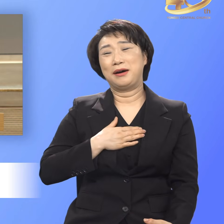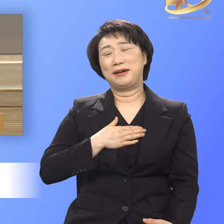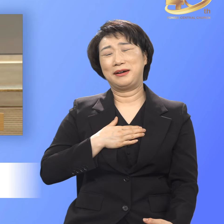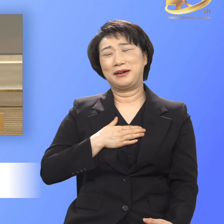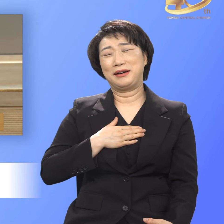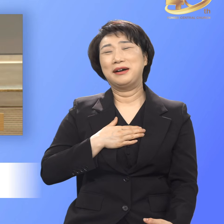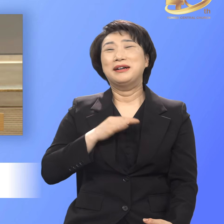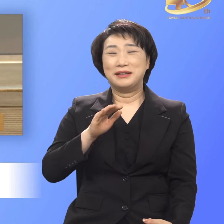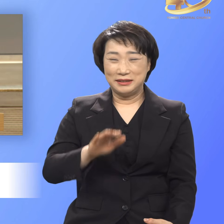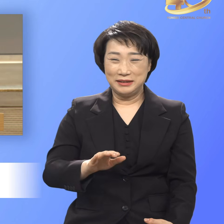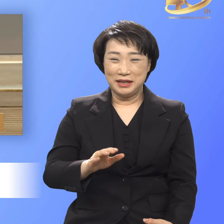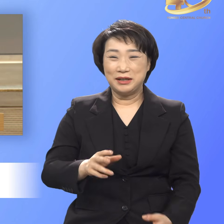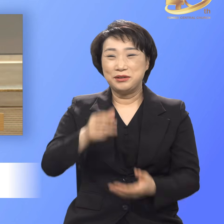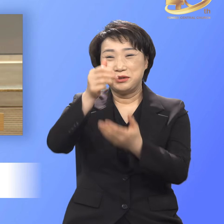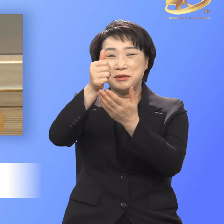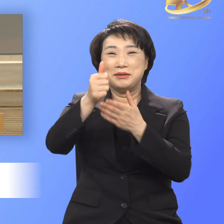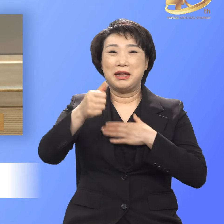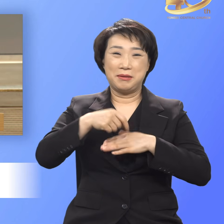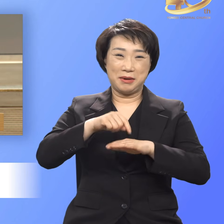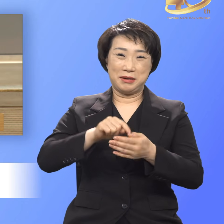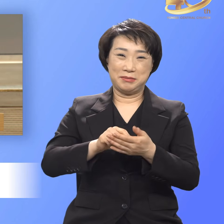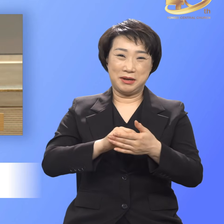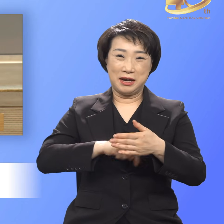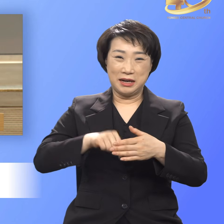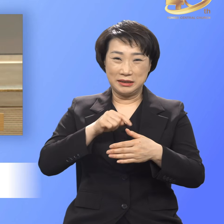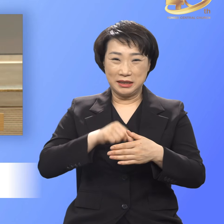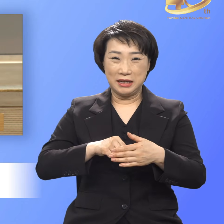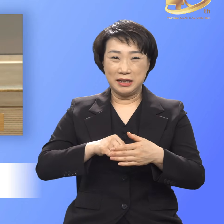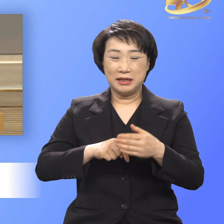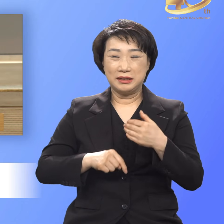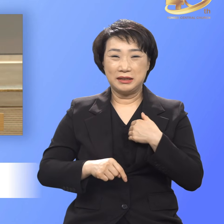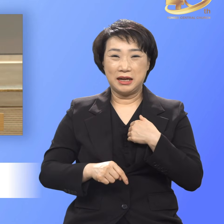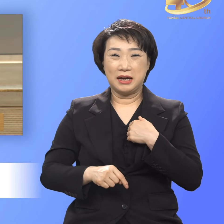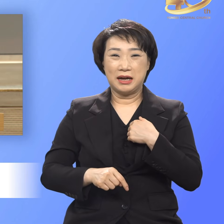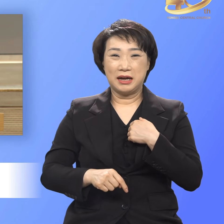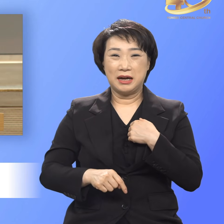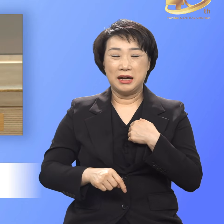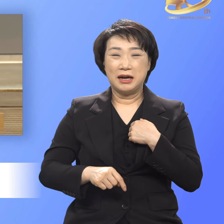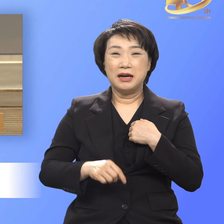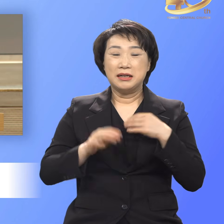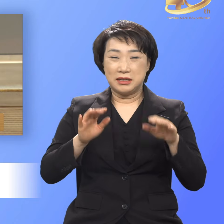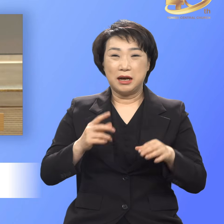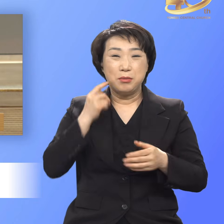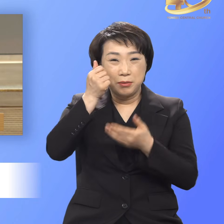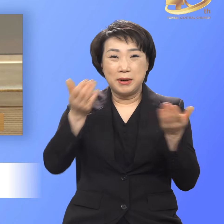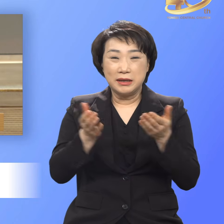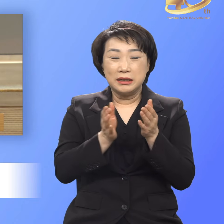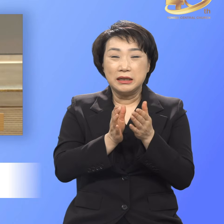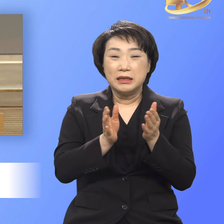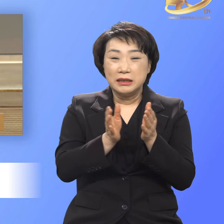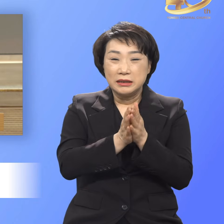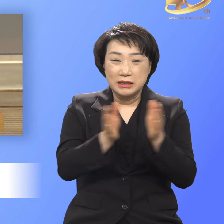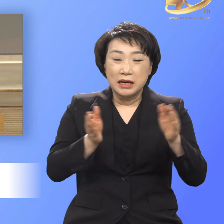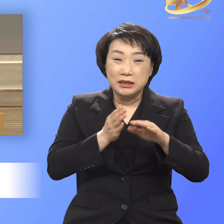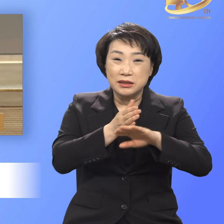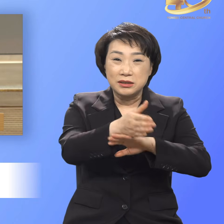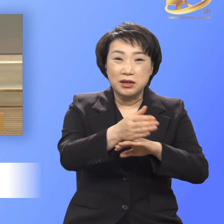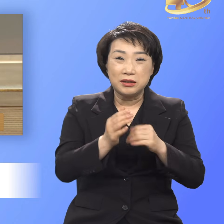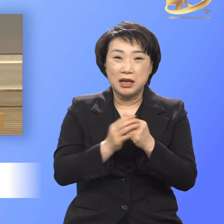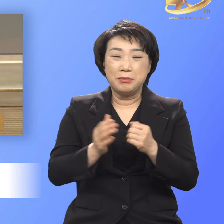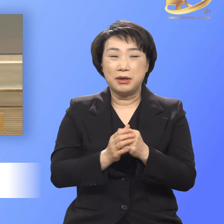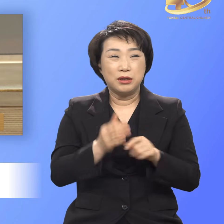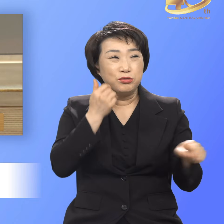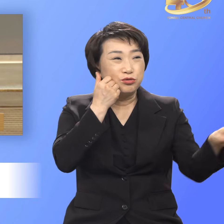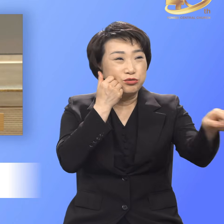그런데도 주님이 내 마음속에 내가 늦게 교회를 시작했더니